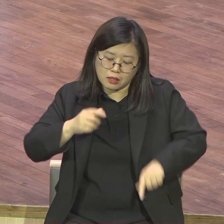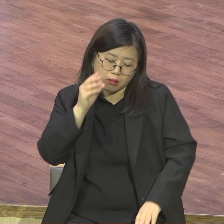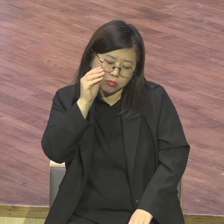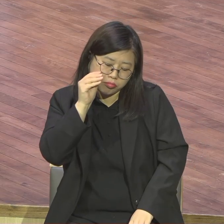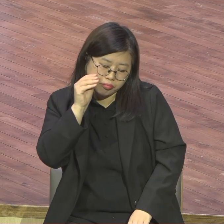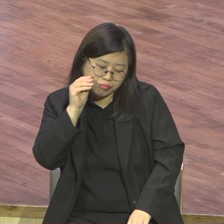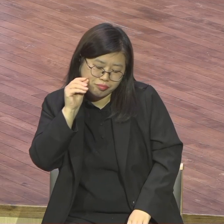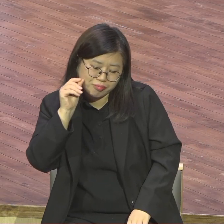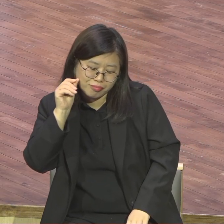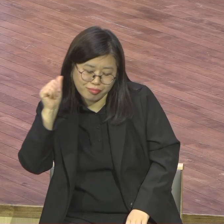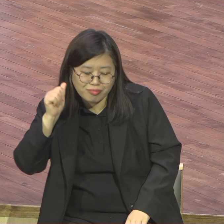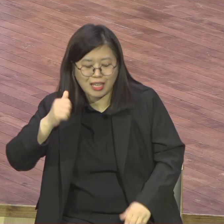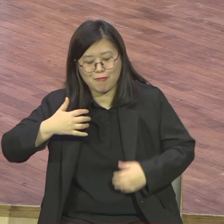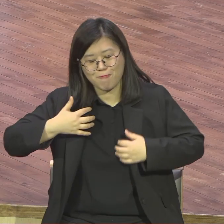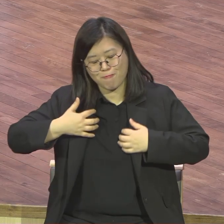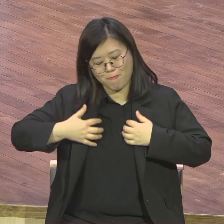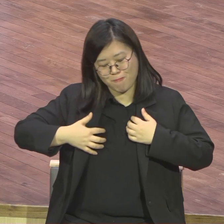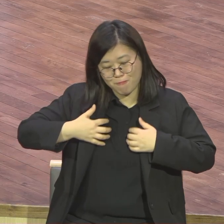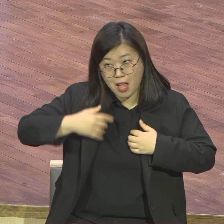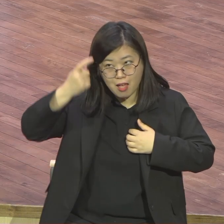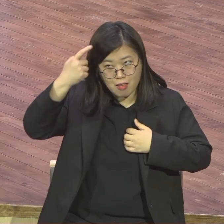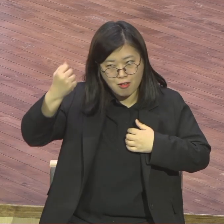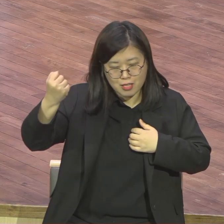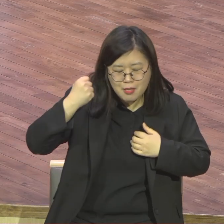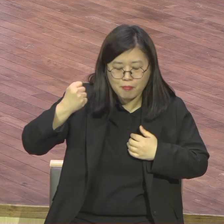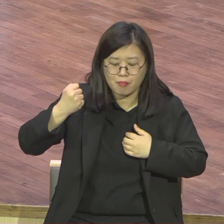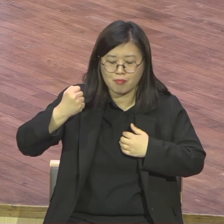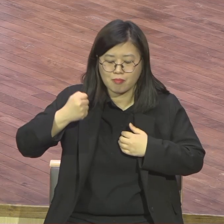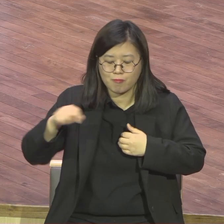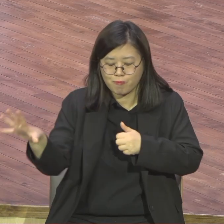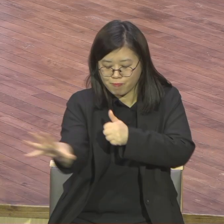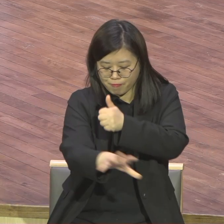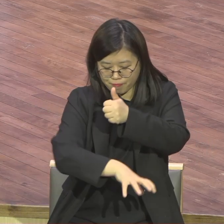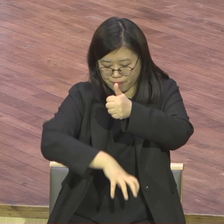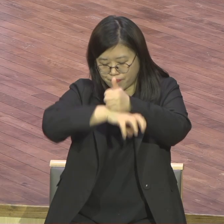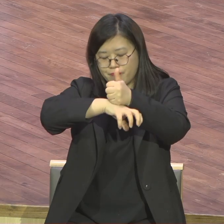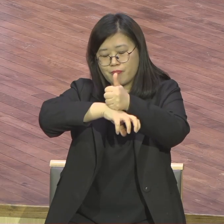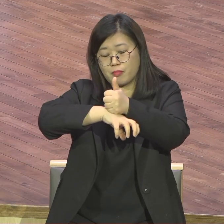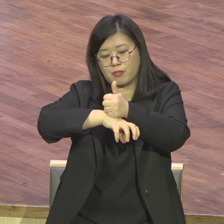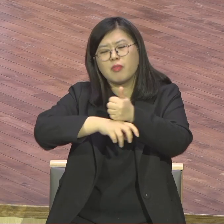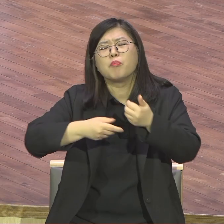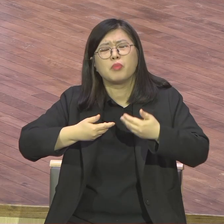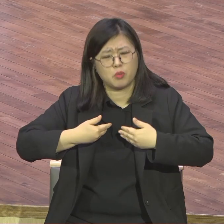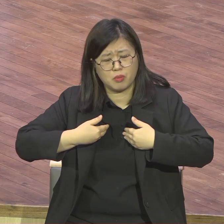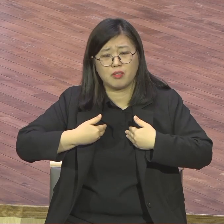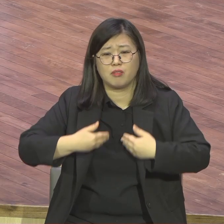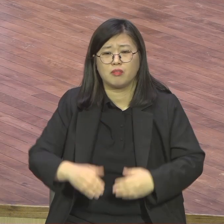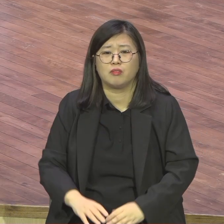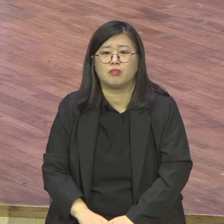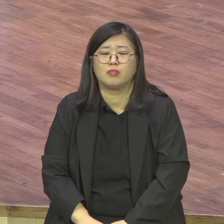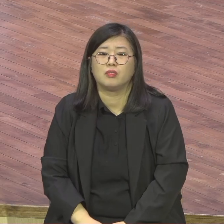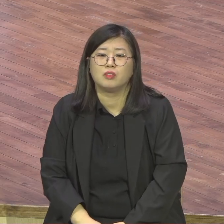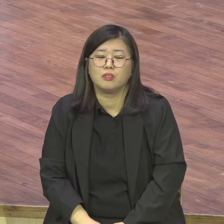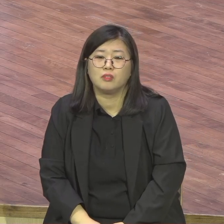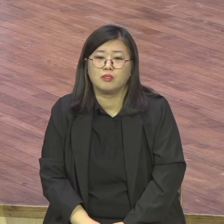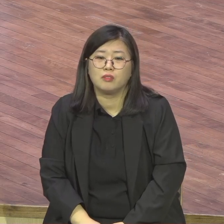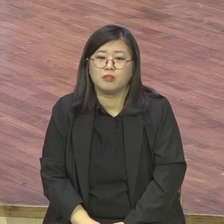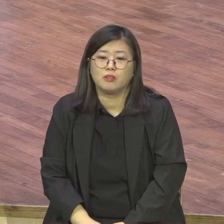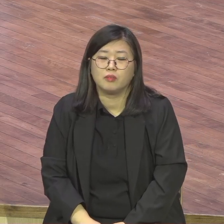지도 영적 영향력 교회 분위기 그 말씀 지금 드리고 있는 거예요. 그런데 제가 지금요 올해 이렇게